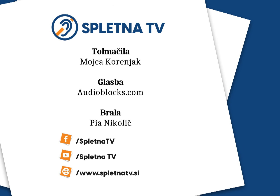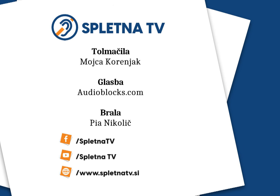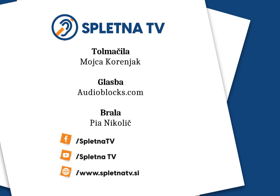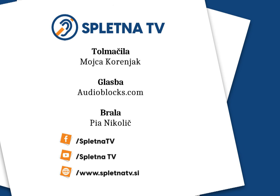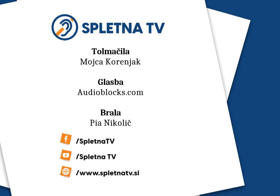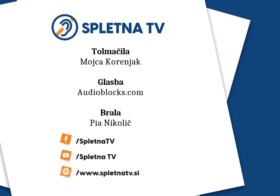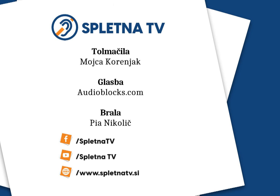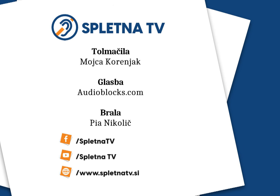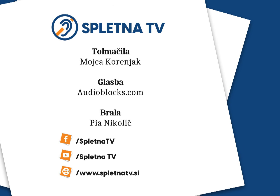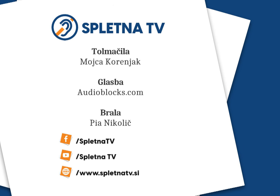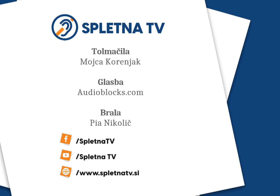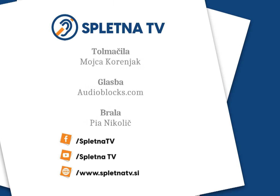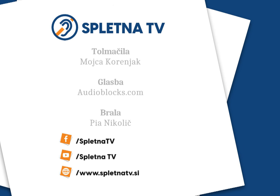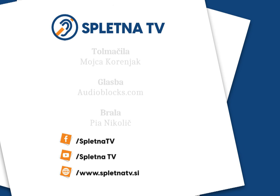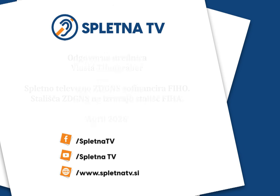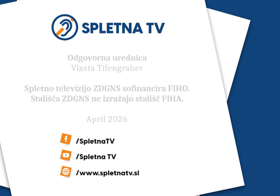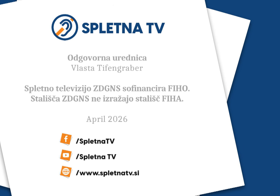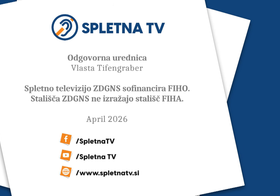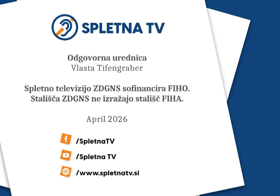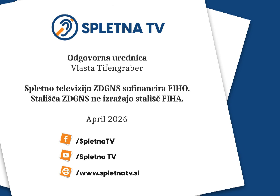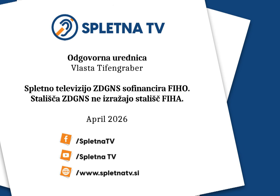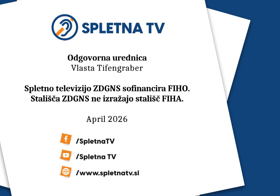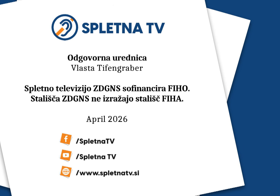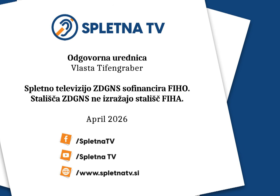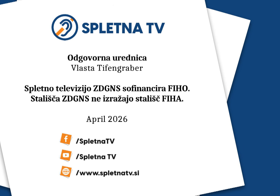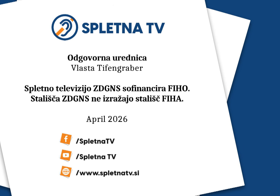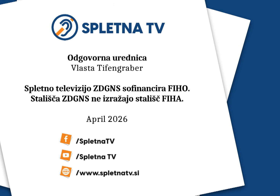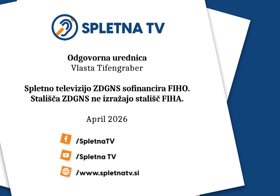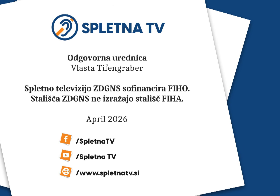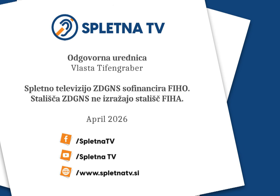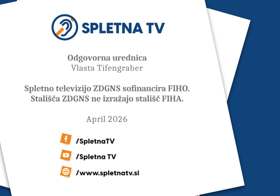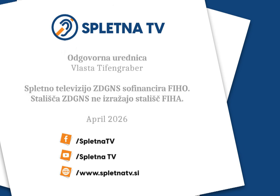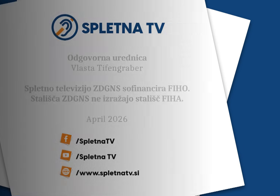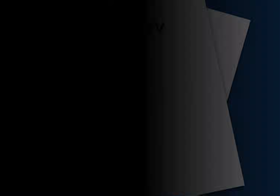You say, boy, just don't bother. I know this all just